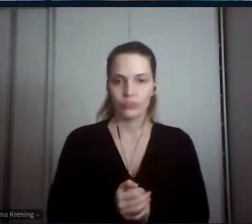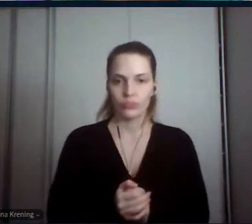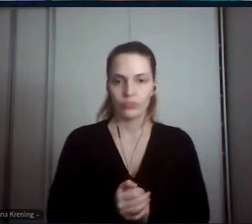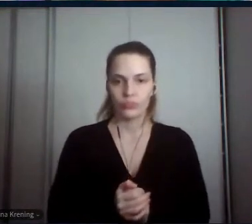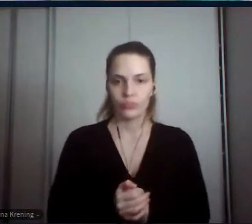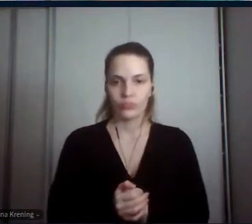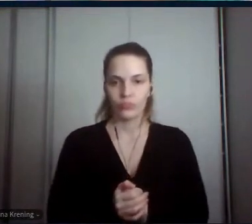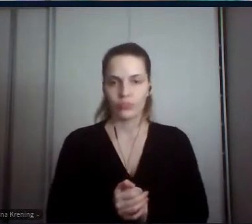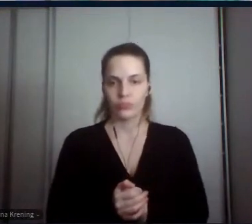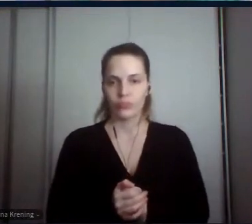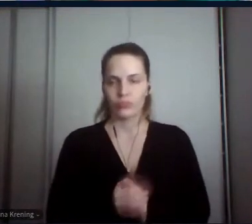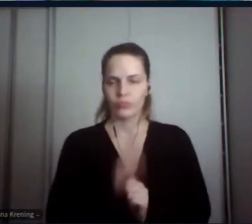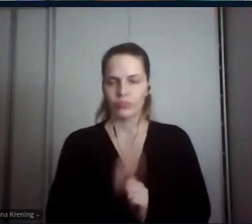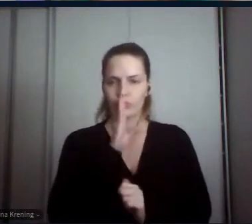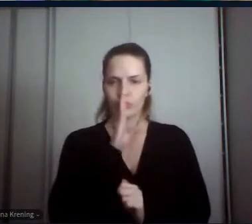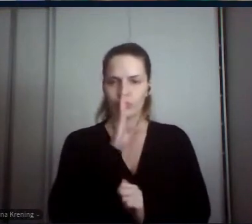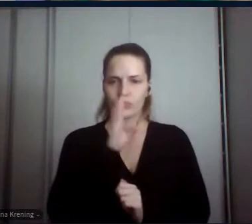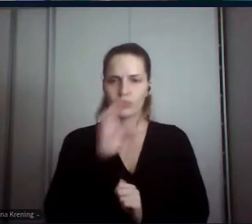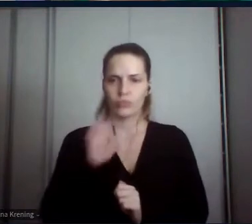Tá sem som, Eugênia.